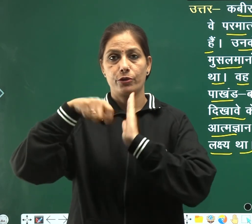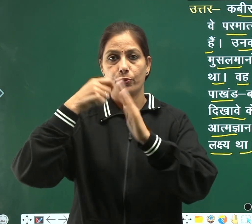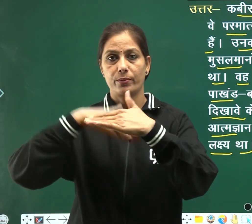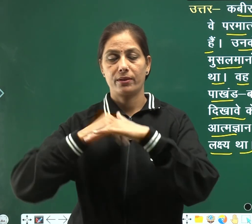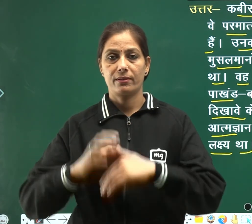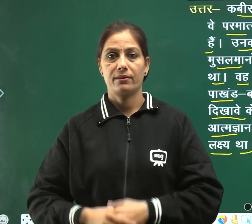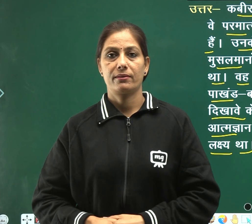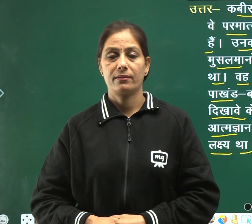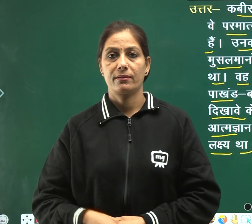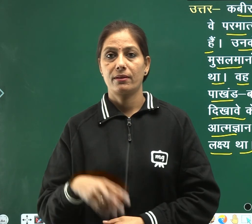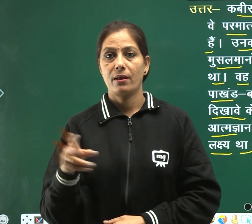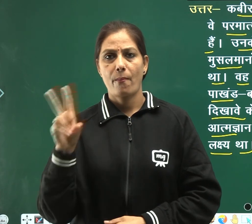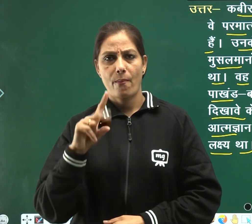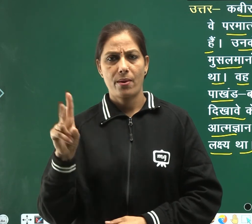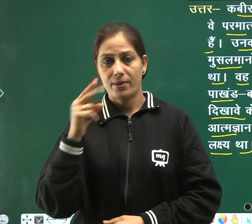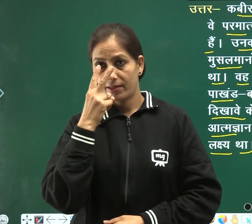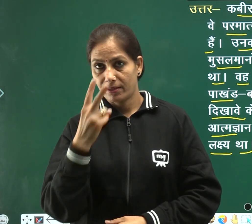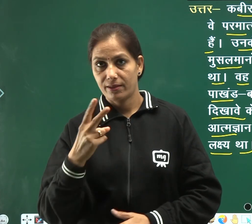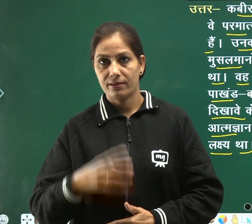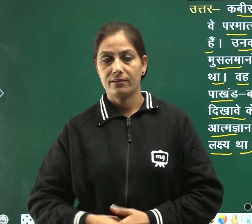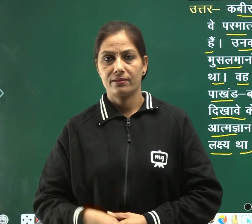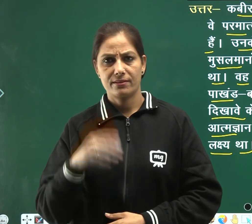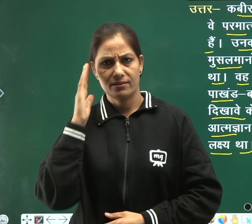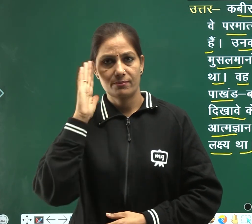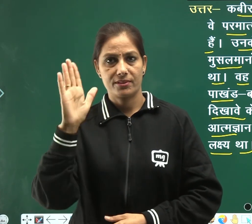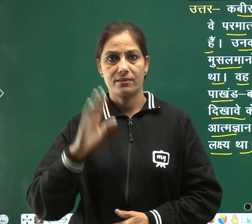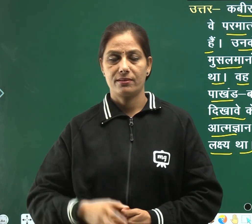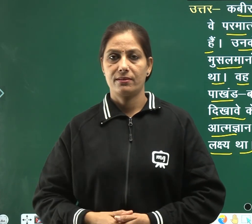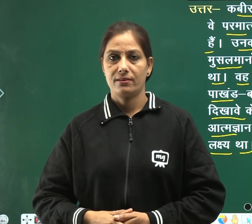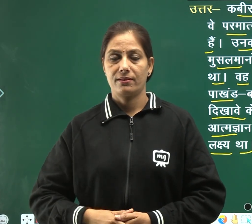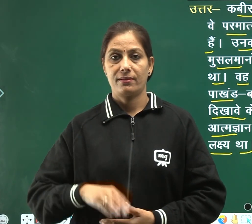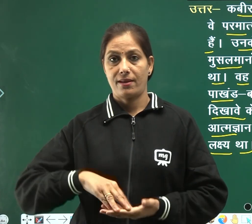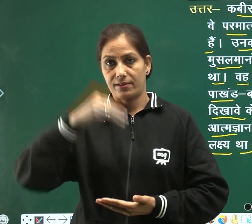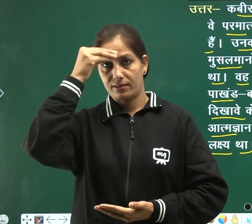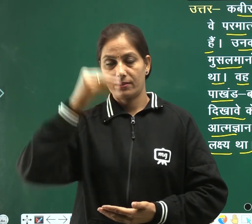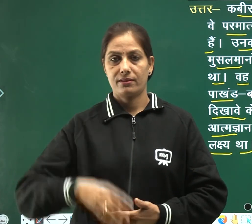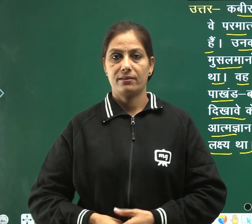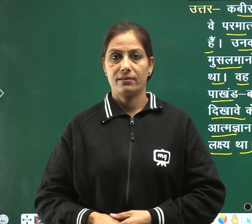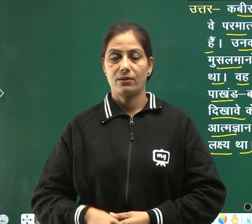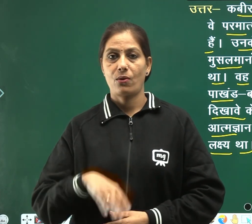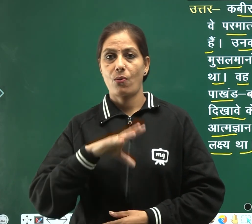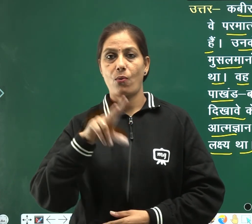में बार बार देखें, समझें, याद करें